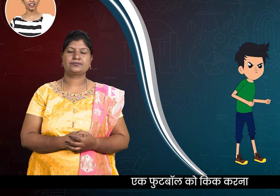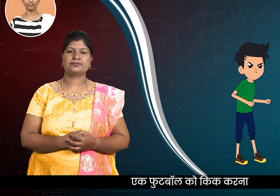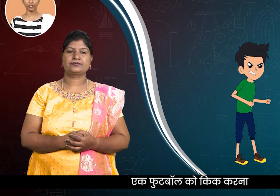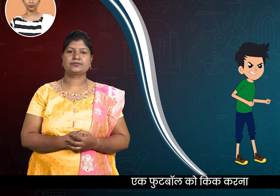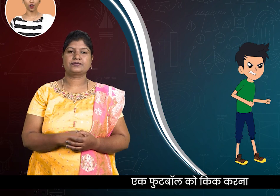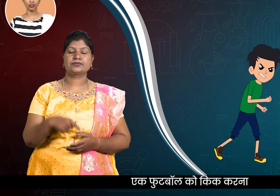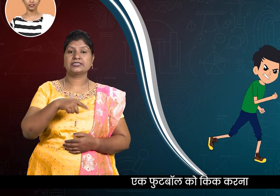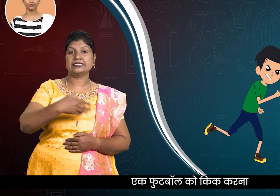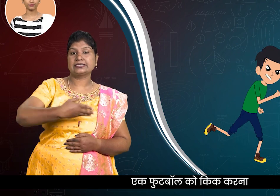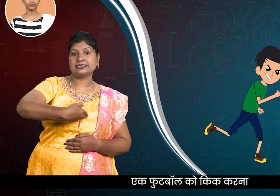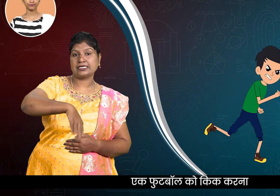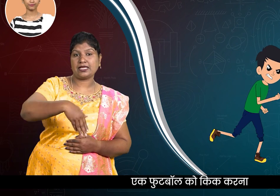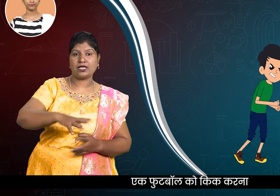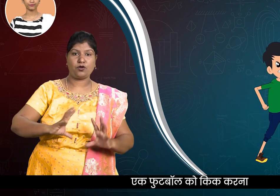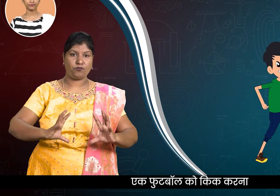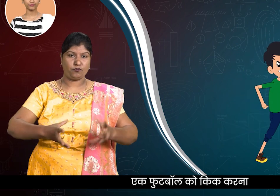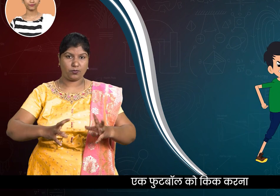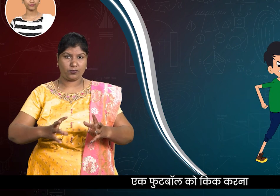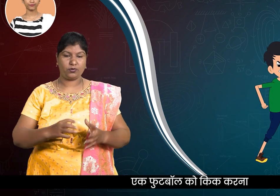एक फुटबॉल को किक करना,